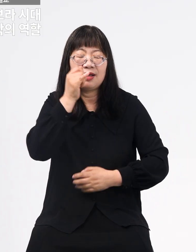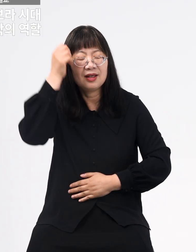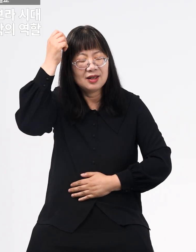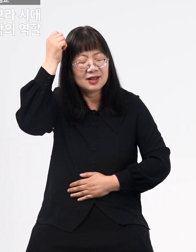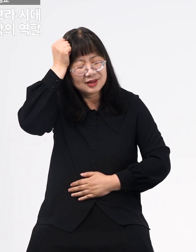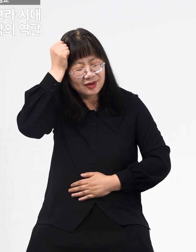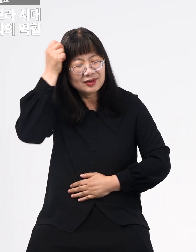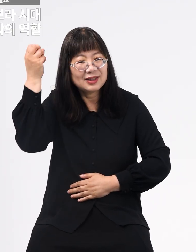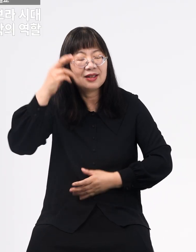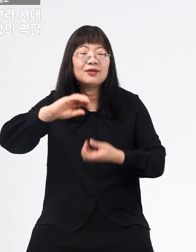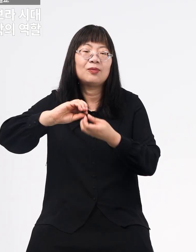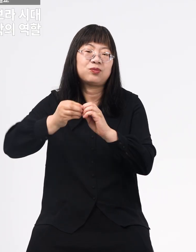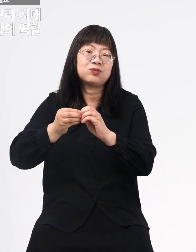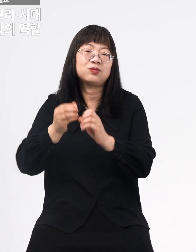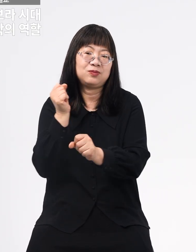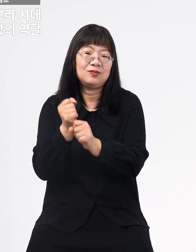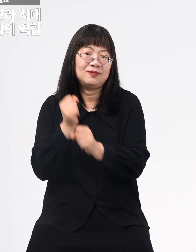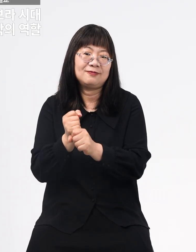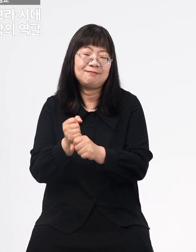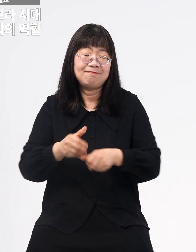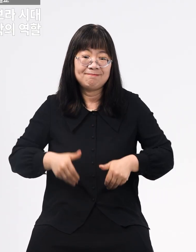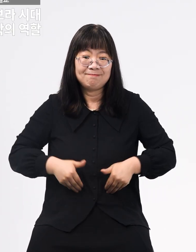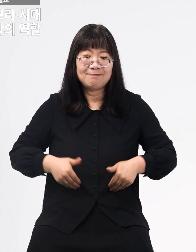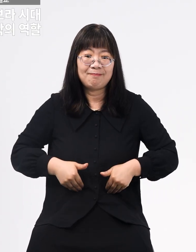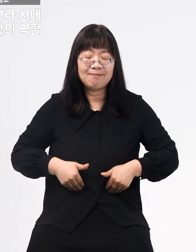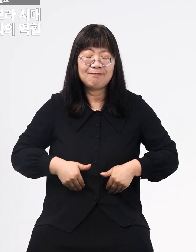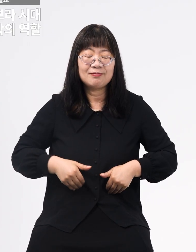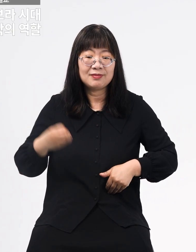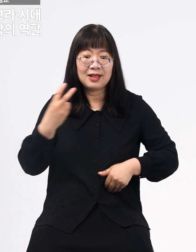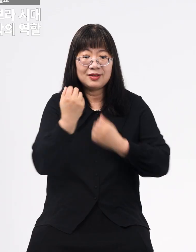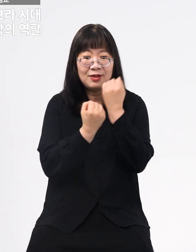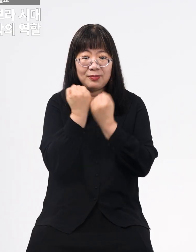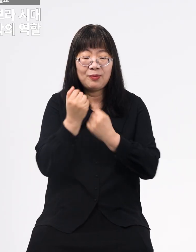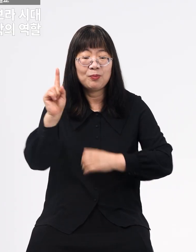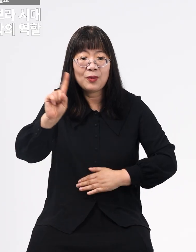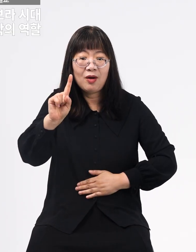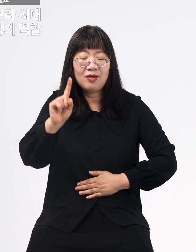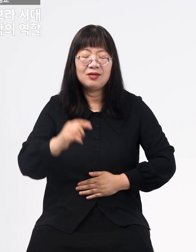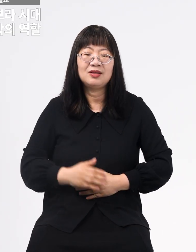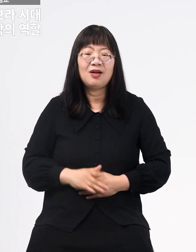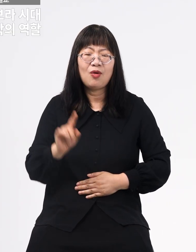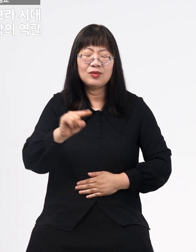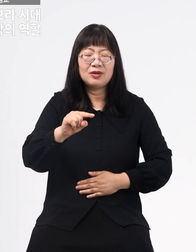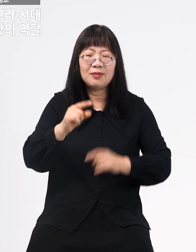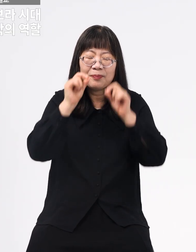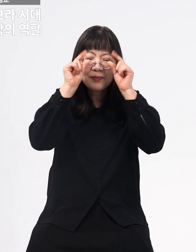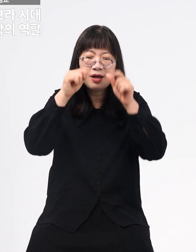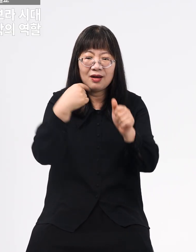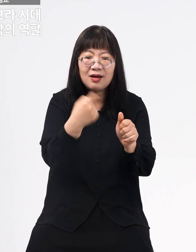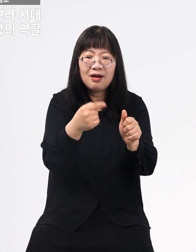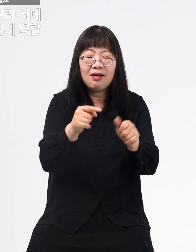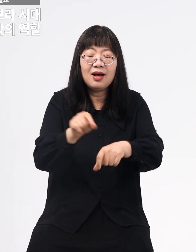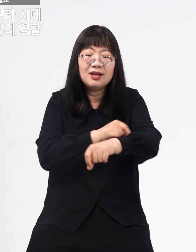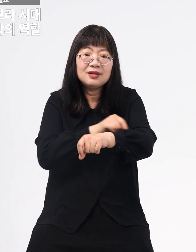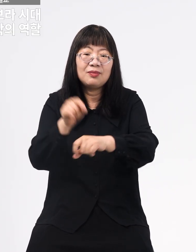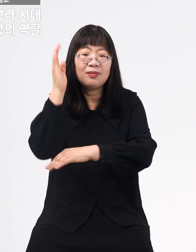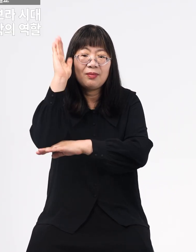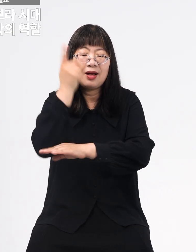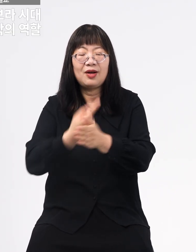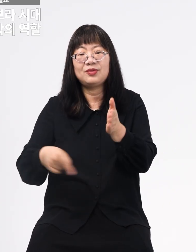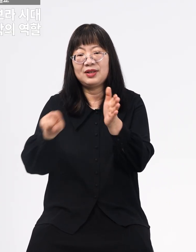재구성. 그럼 무슨 얘기냐 하면 어떤 교훈과 특별한